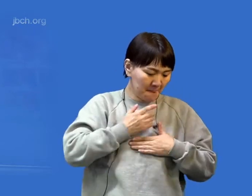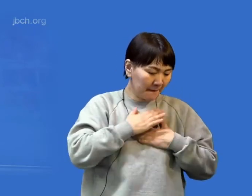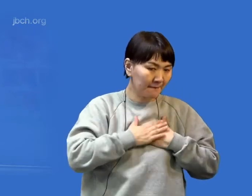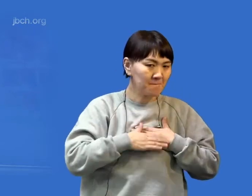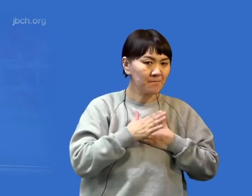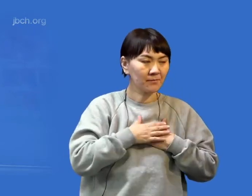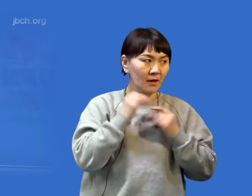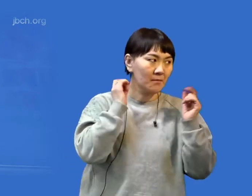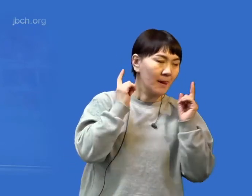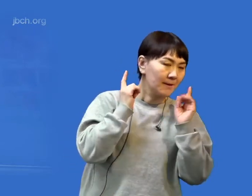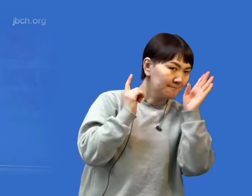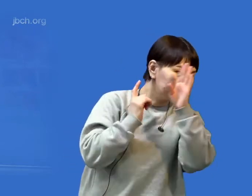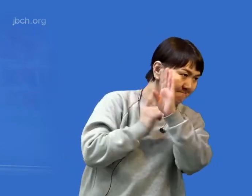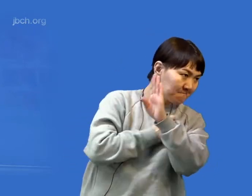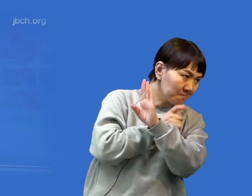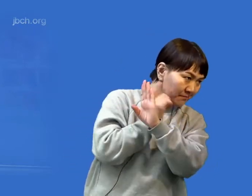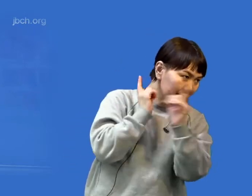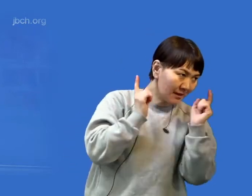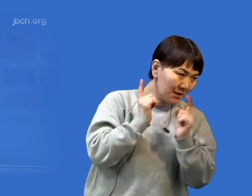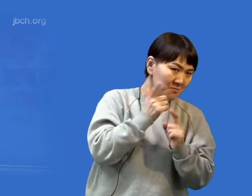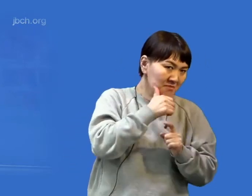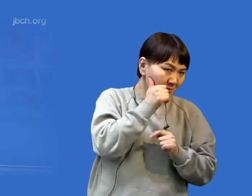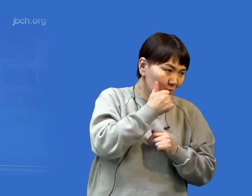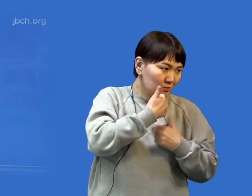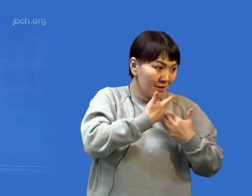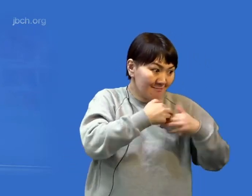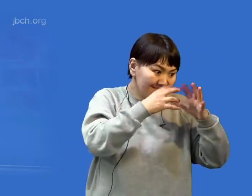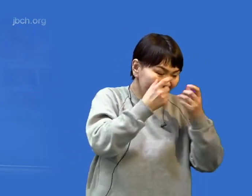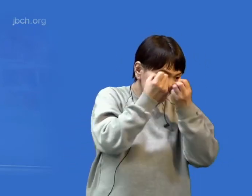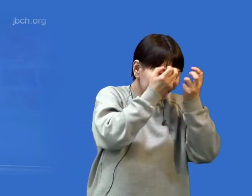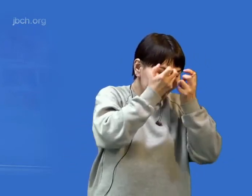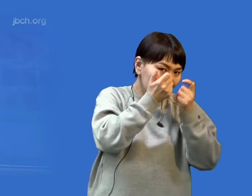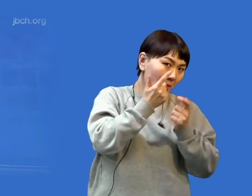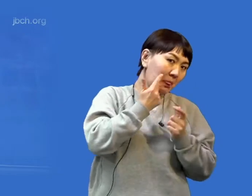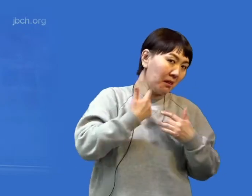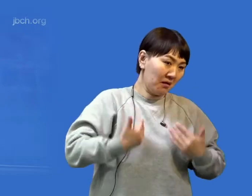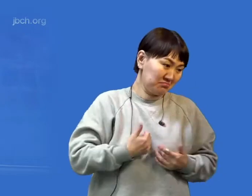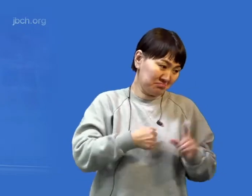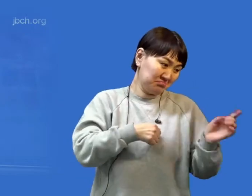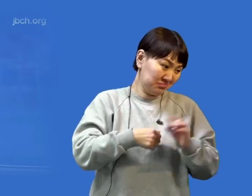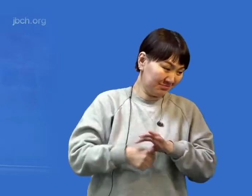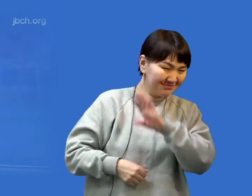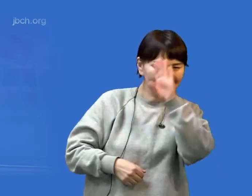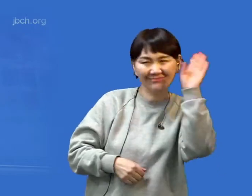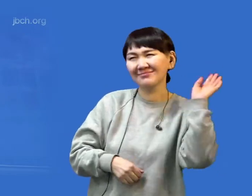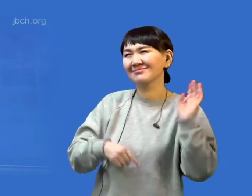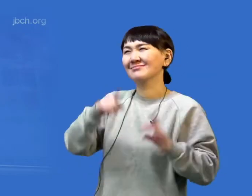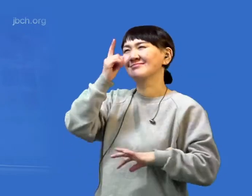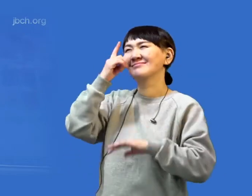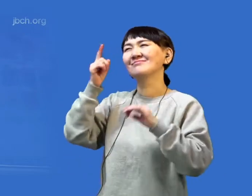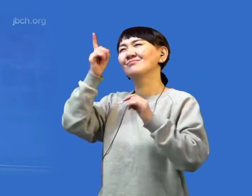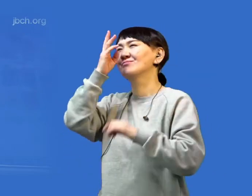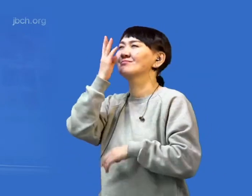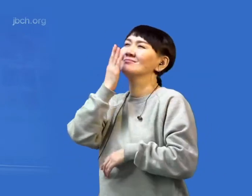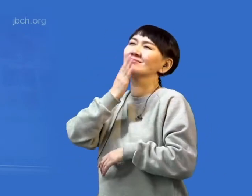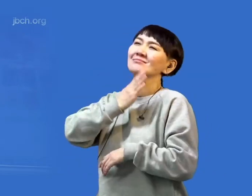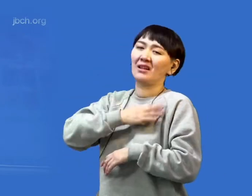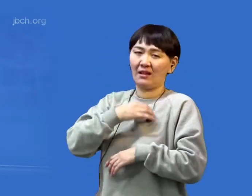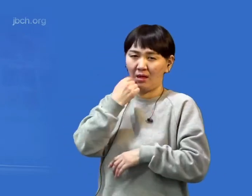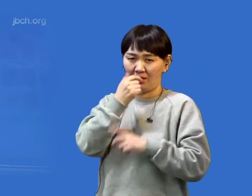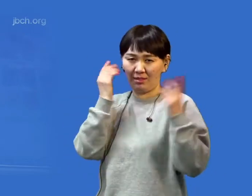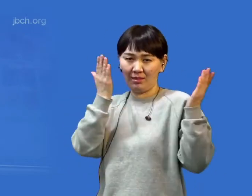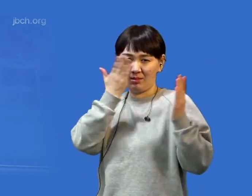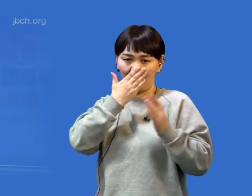цэнгэлийг хайрлаад байгаа. Махуудын бүхэл зүйлсэд дурлаж сайрах хайрлаж амьдрч байгаа гинэ. Ургуулаар л эзнийг хайрлаж байна гинэ. Гүй